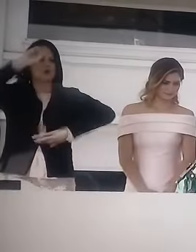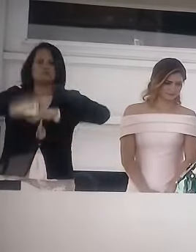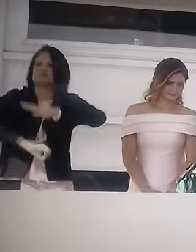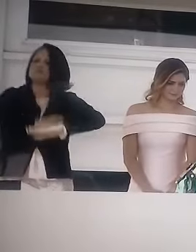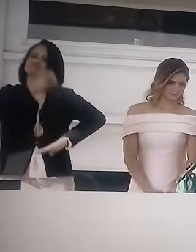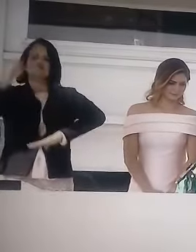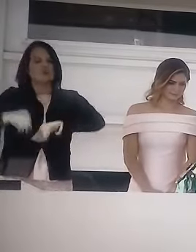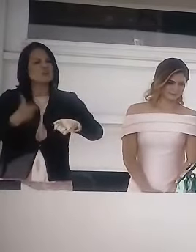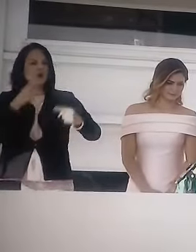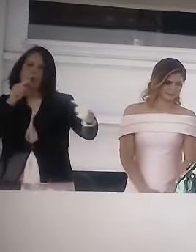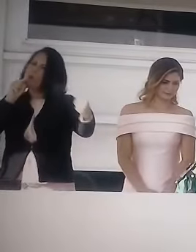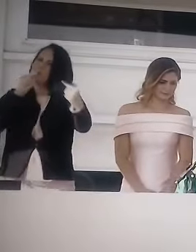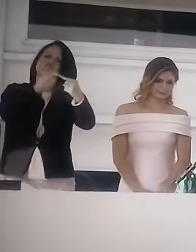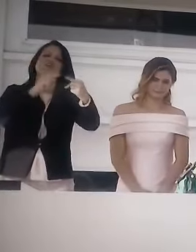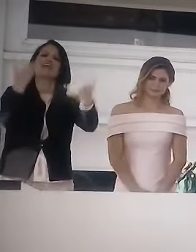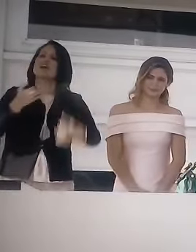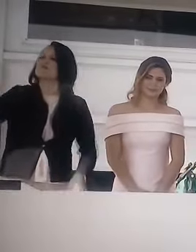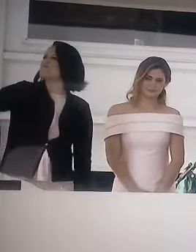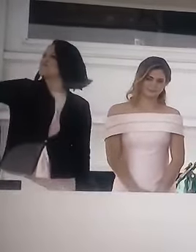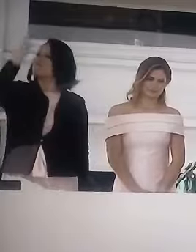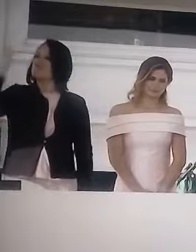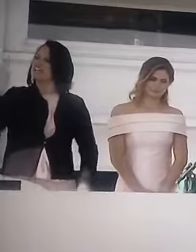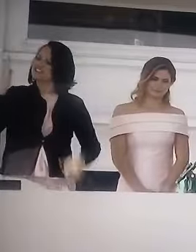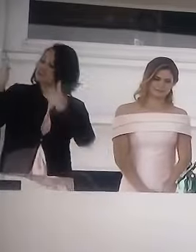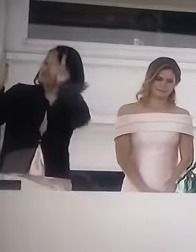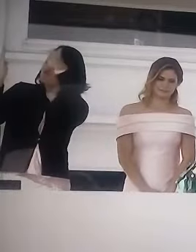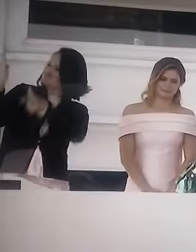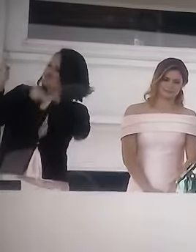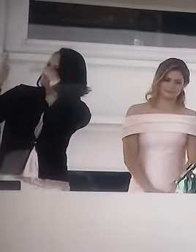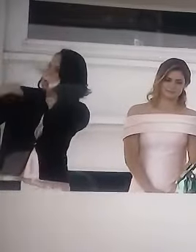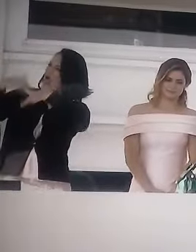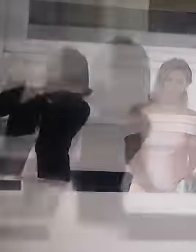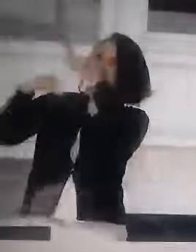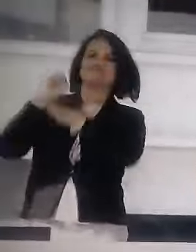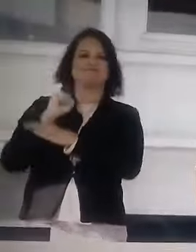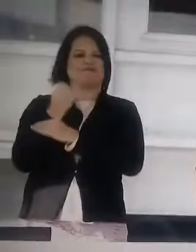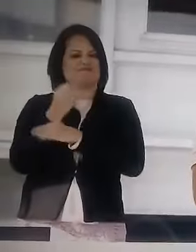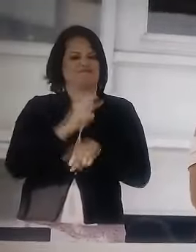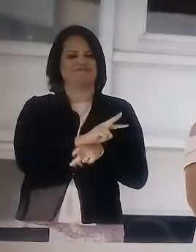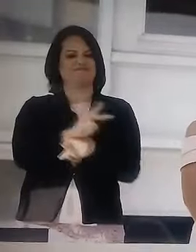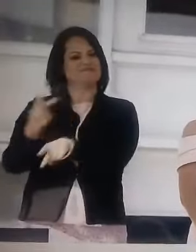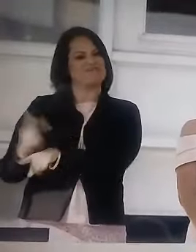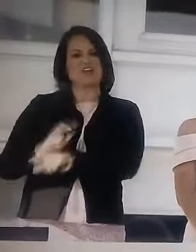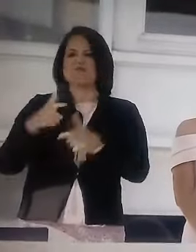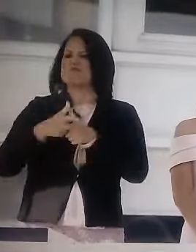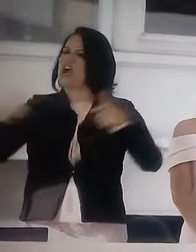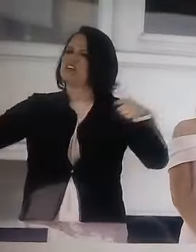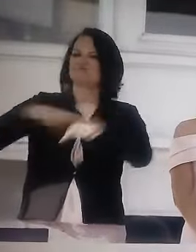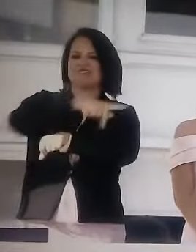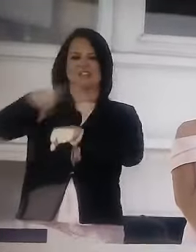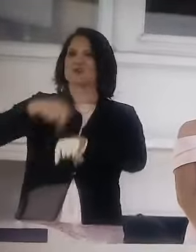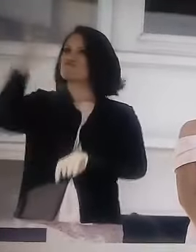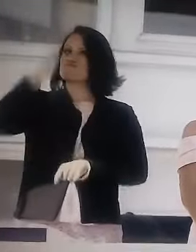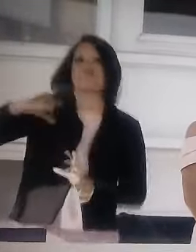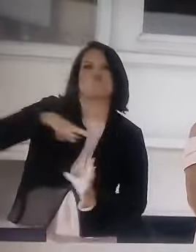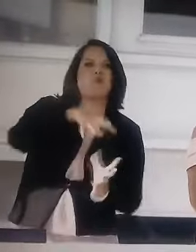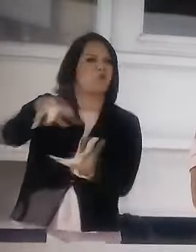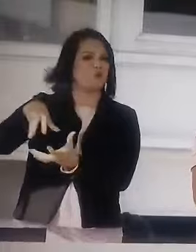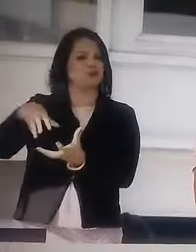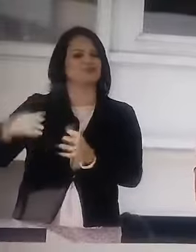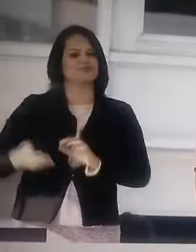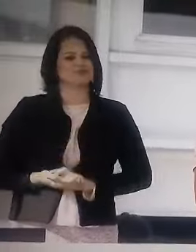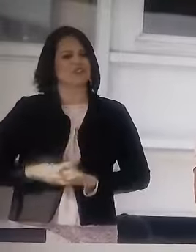objetivo de tornar o nosso país um lugar próspero e seguro para os nossos cidadãos e uma das maiores nações do planeta. Pode